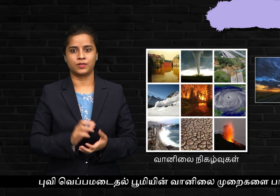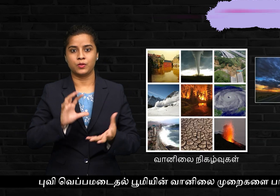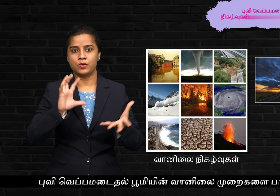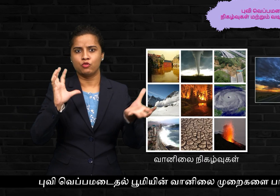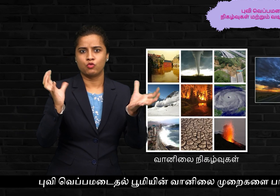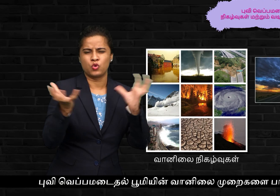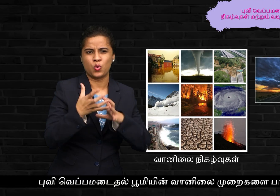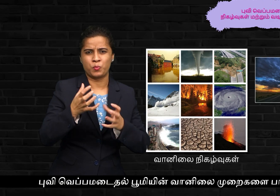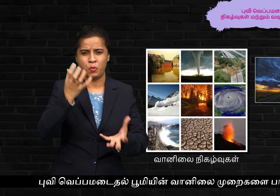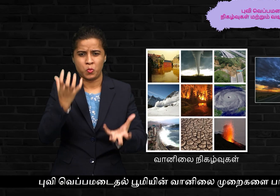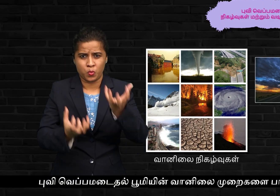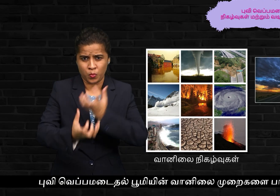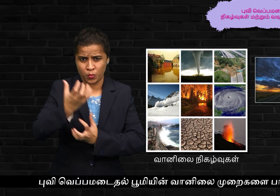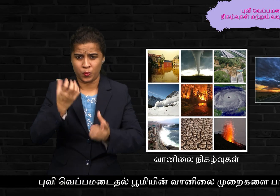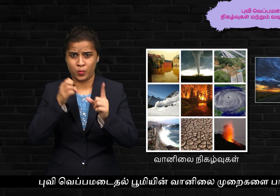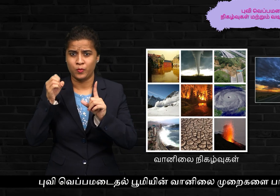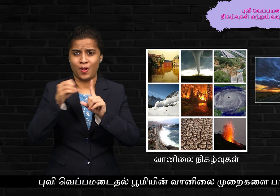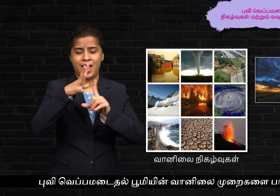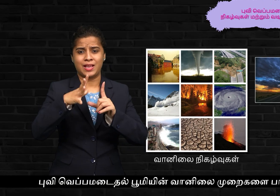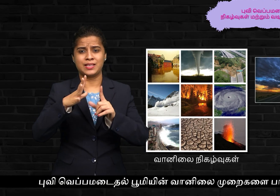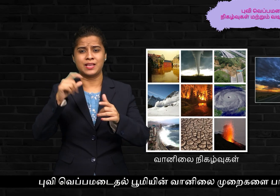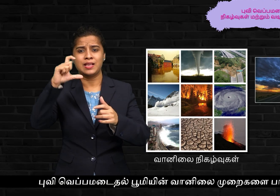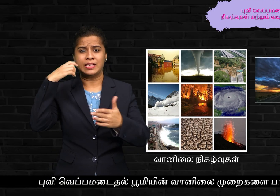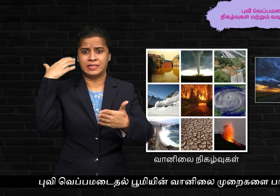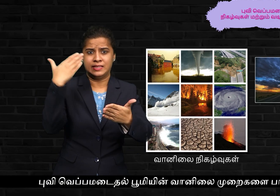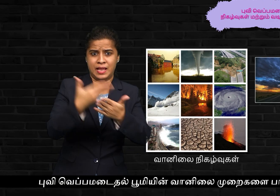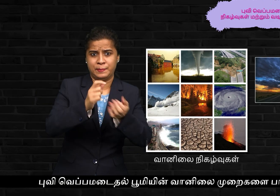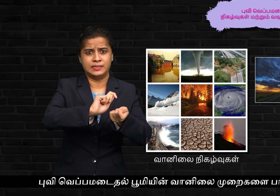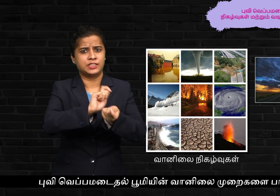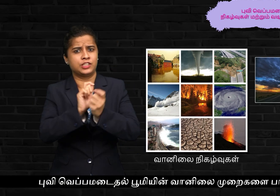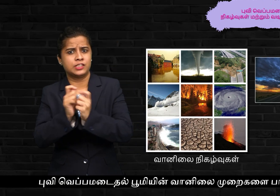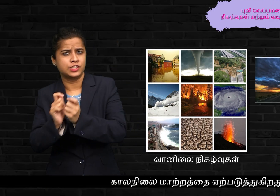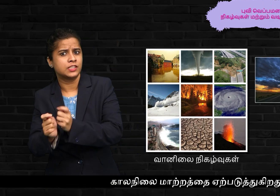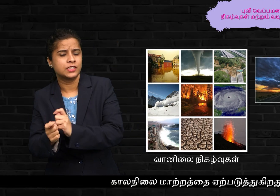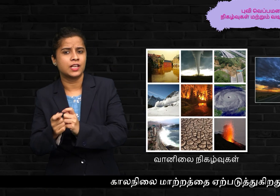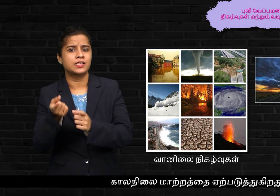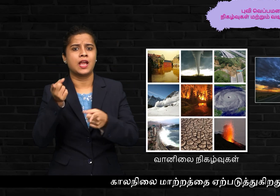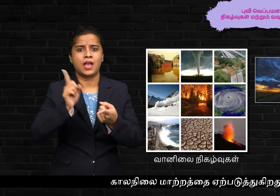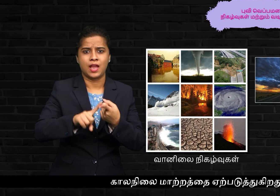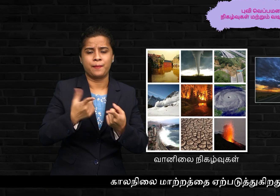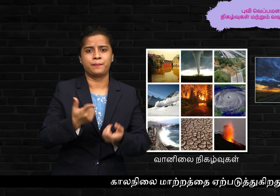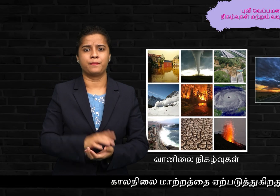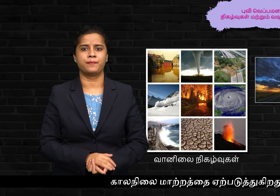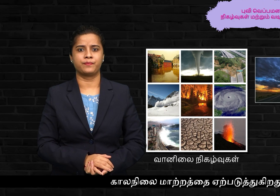புவி வெப்பமடைதல் பூமியின் வானிலை முறைகளை பாதிக்கிறது மற்றும் காலநிலை மாற்றத்தை